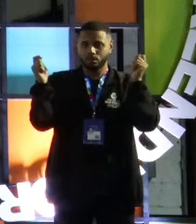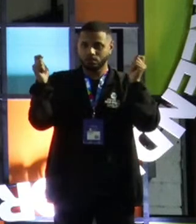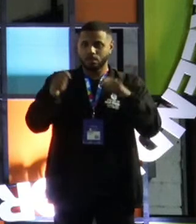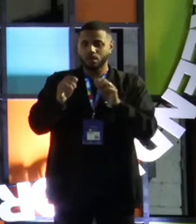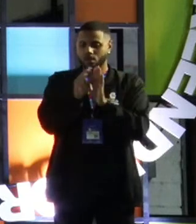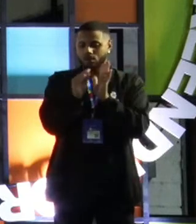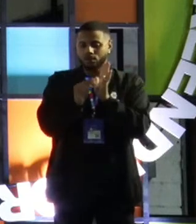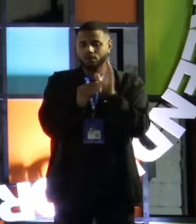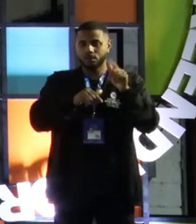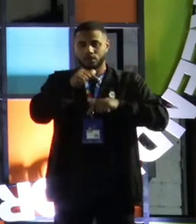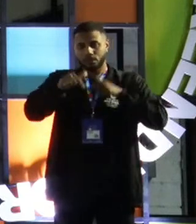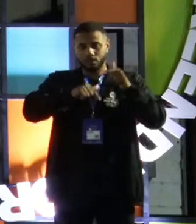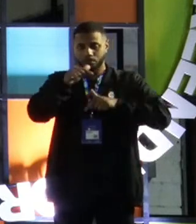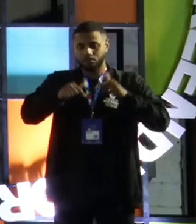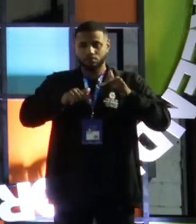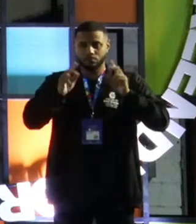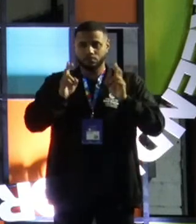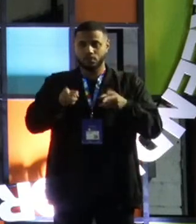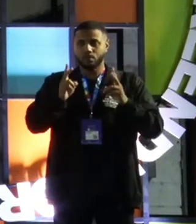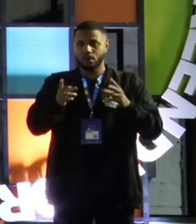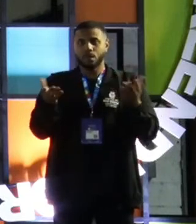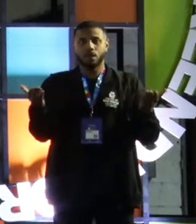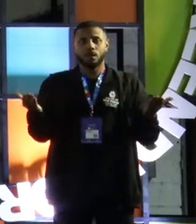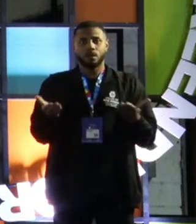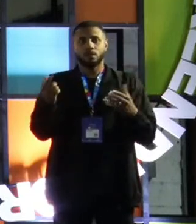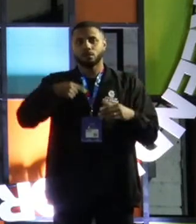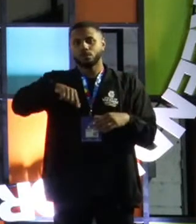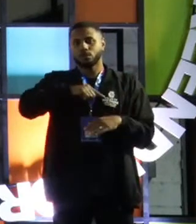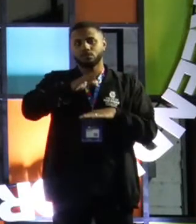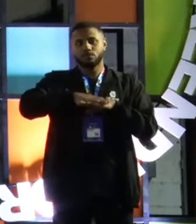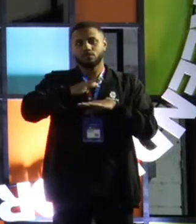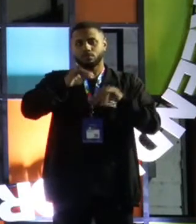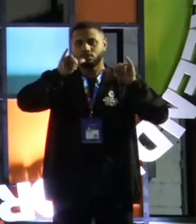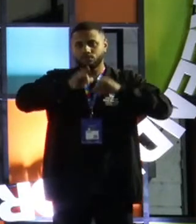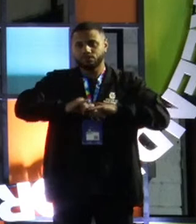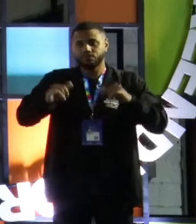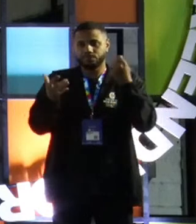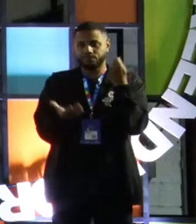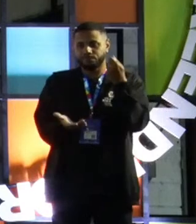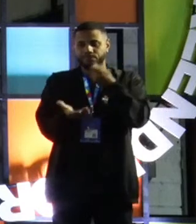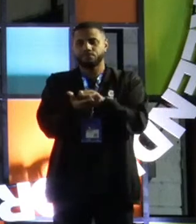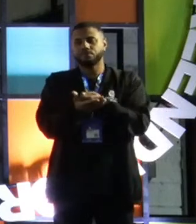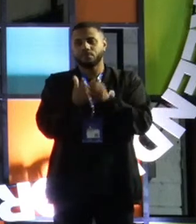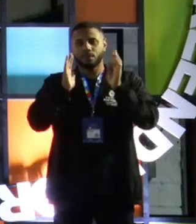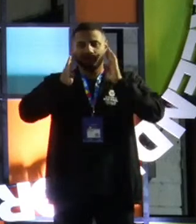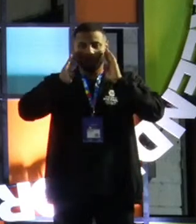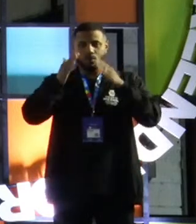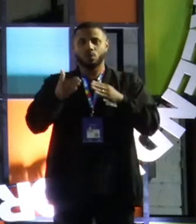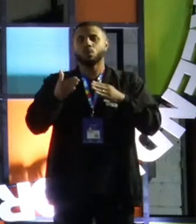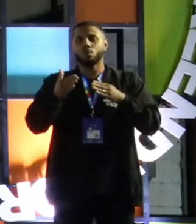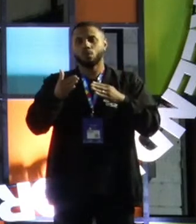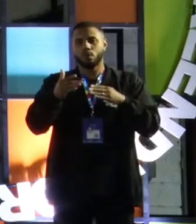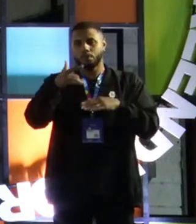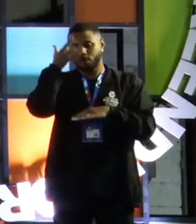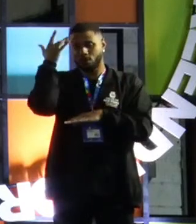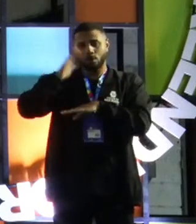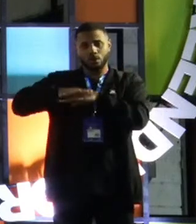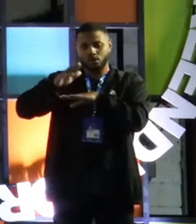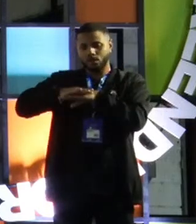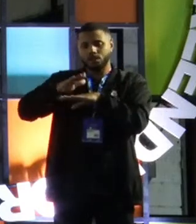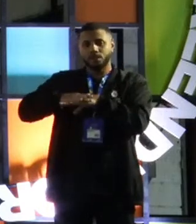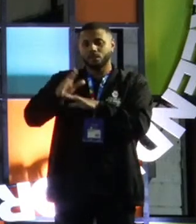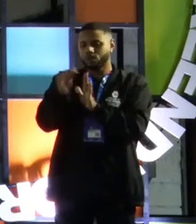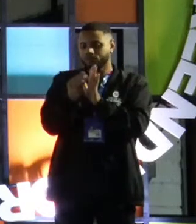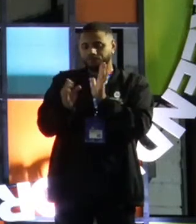conteúdo para trabalhar com a gente, especialmente agora que a gente lançou a plataforma de pagamento focada no público criador de conteúdo.